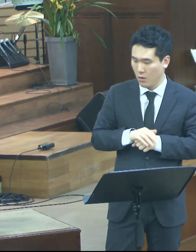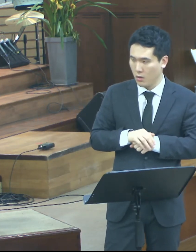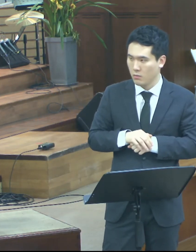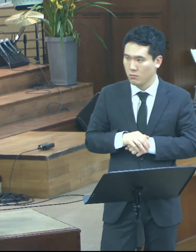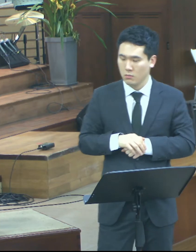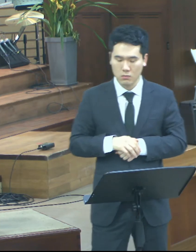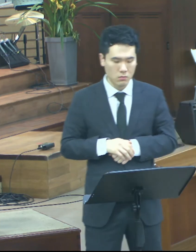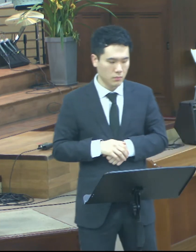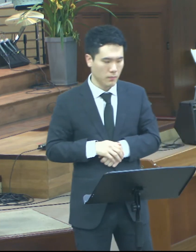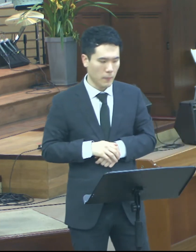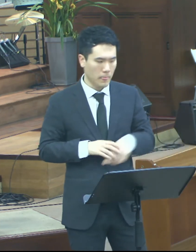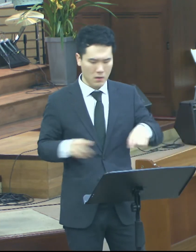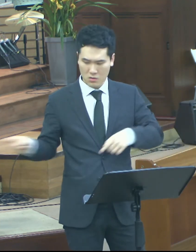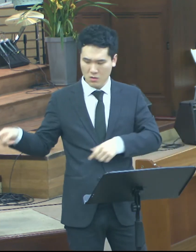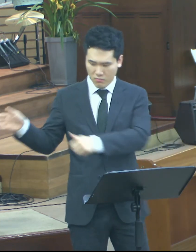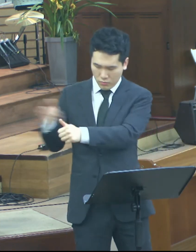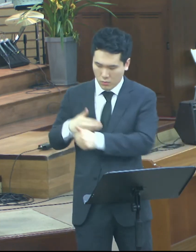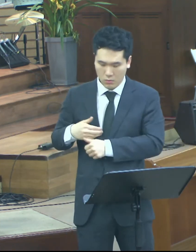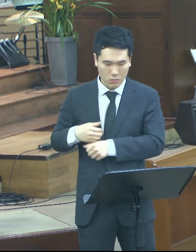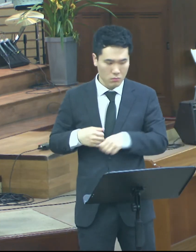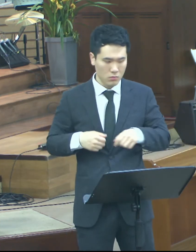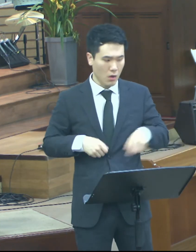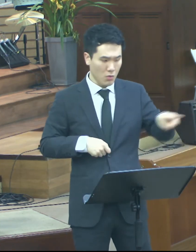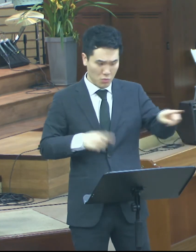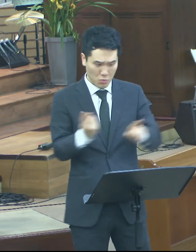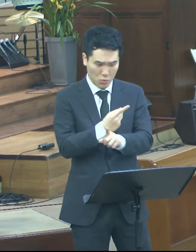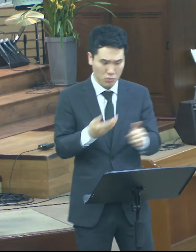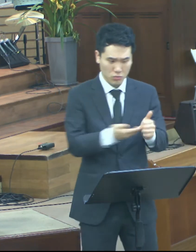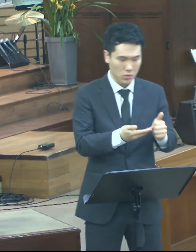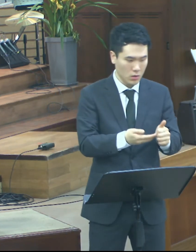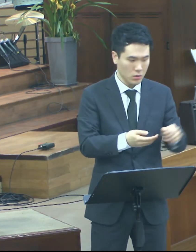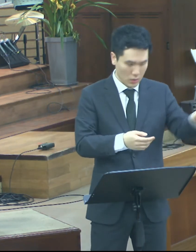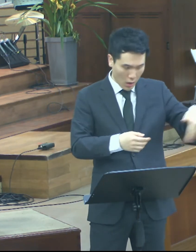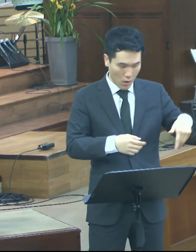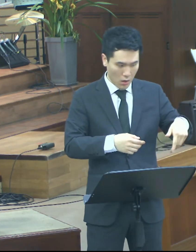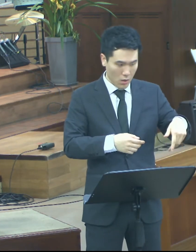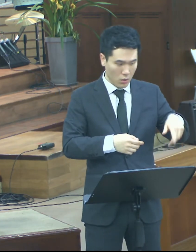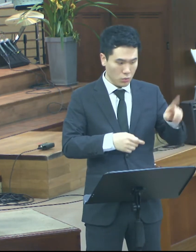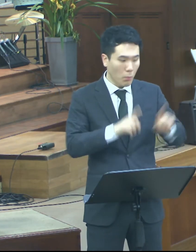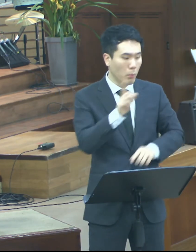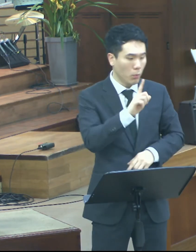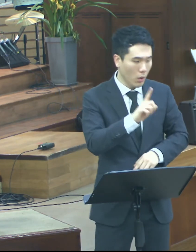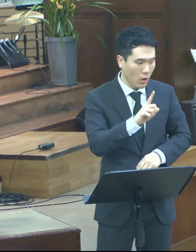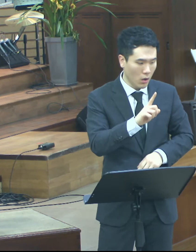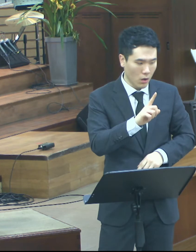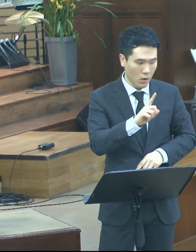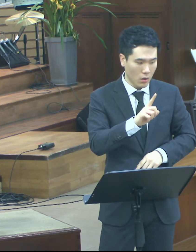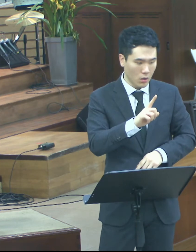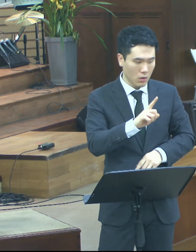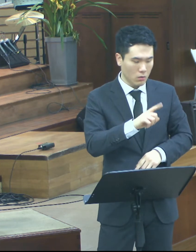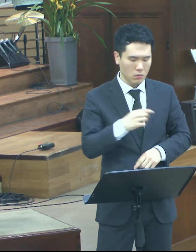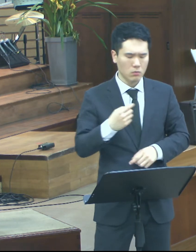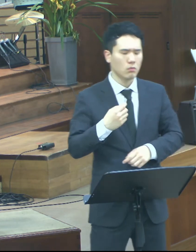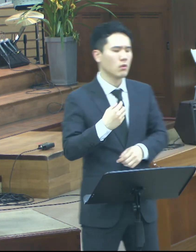된 거냐? 저 날 때부터 저 못 봤어요. 그런데 예수님이